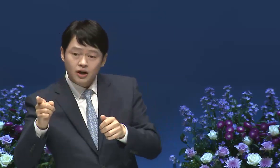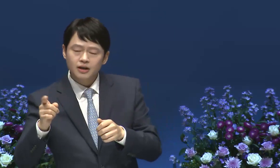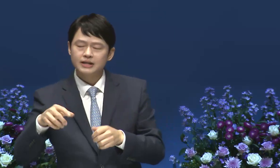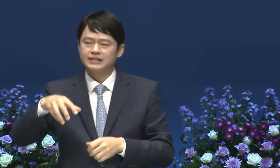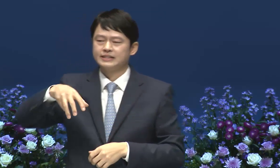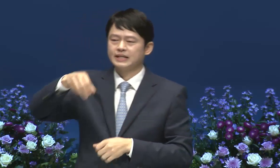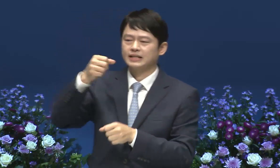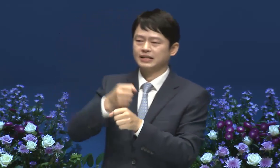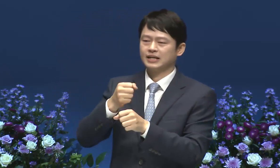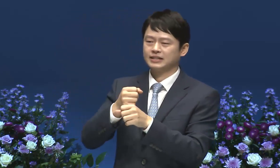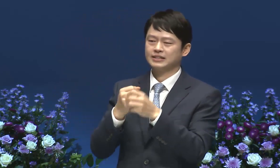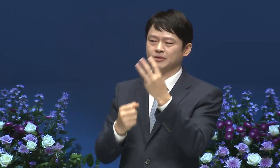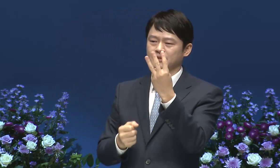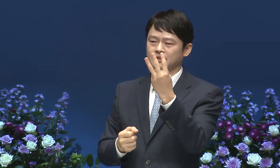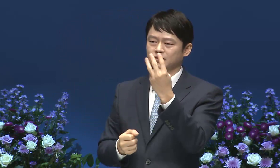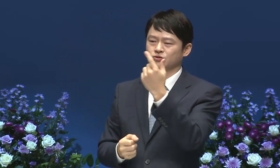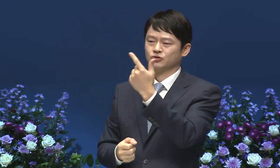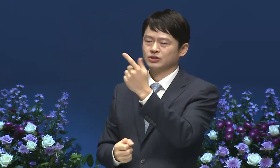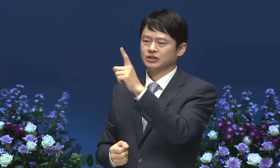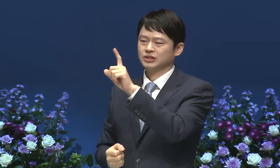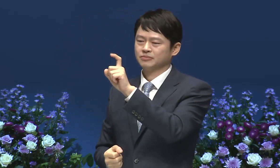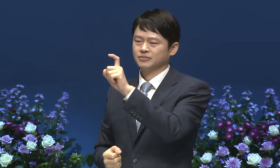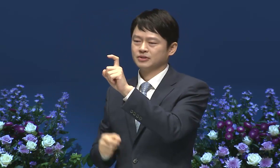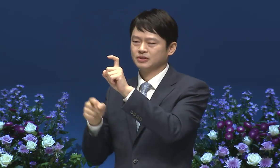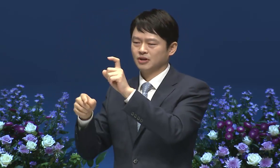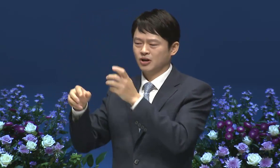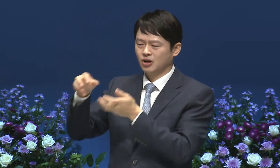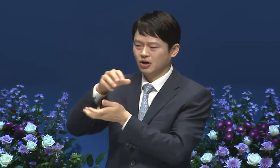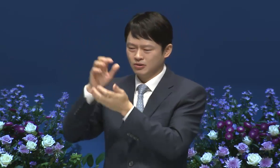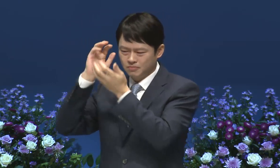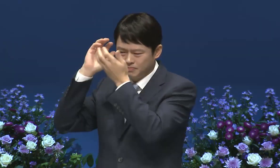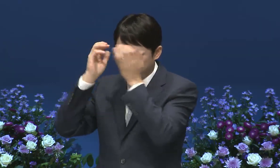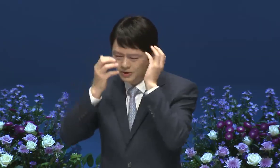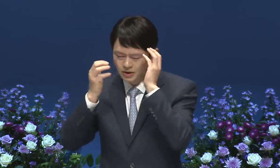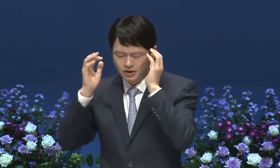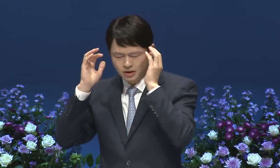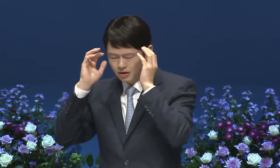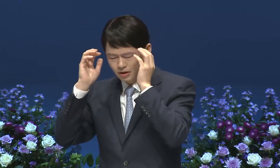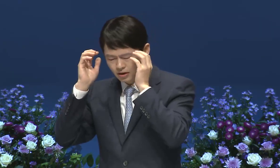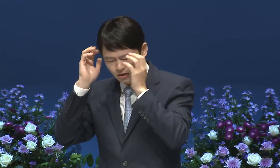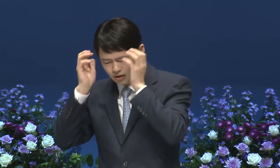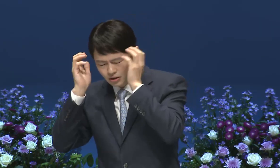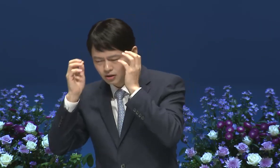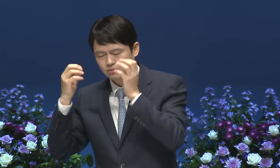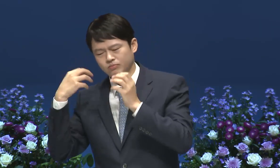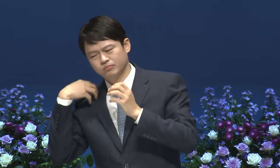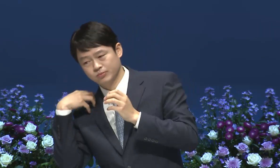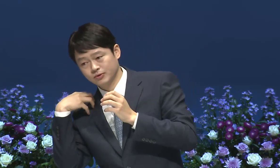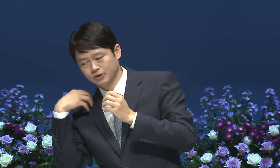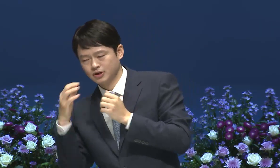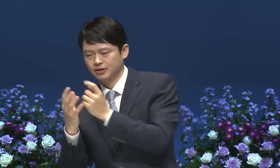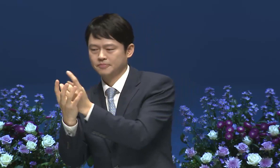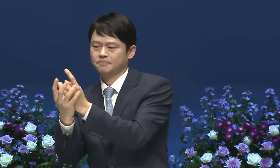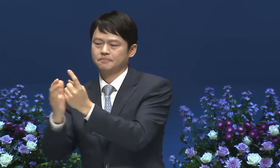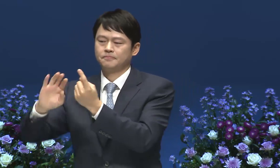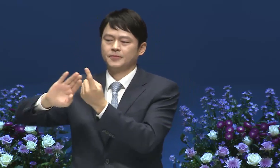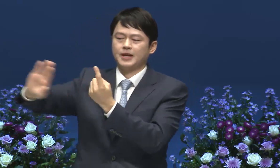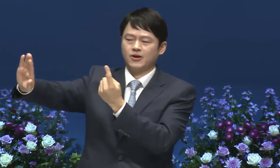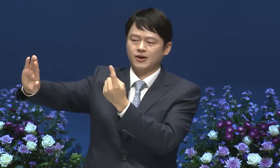많은 사람들이 창세기 3장, 6장, 11장 속에서 개인적인 욕심